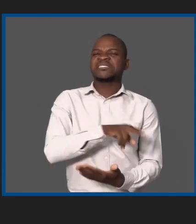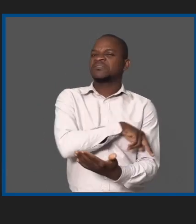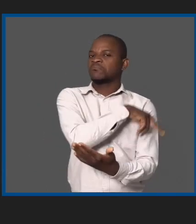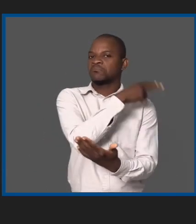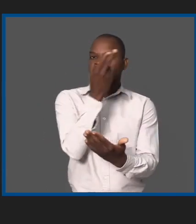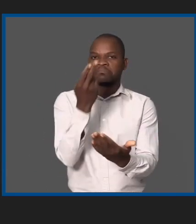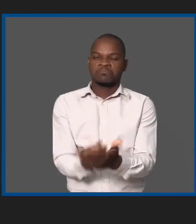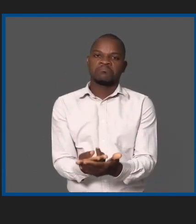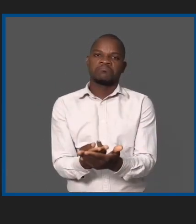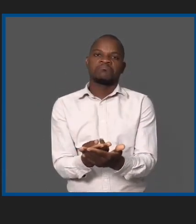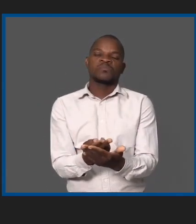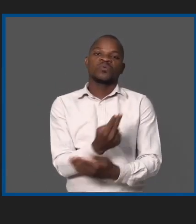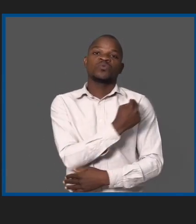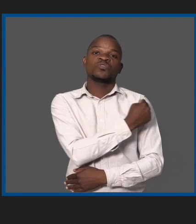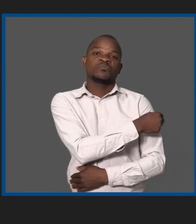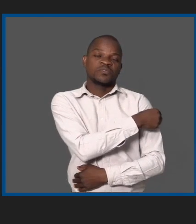armação.